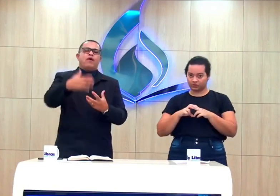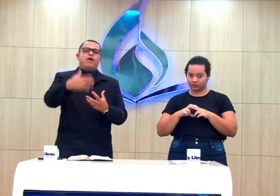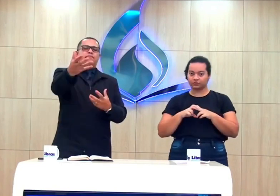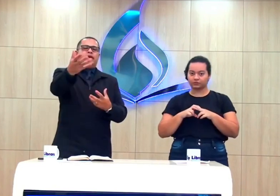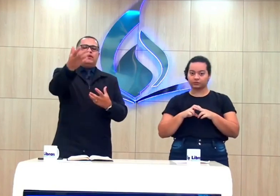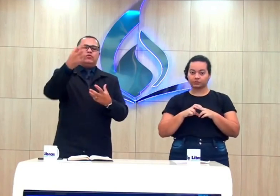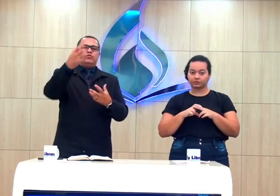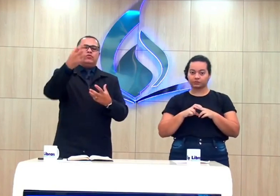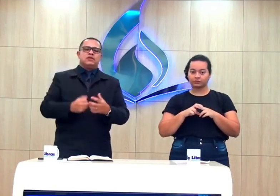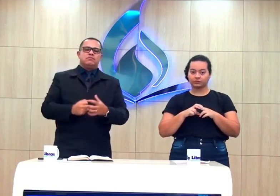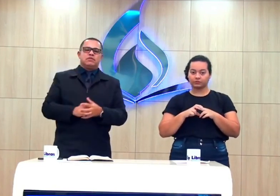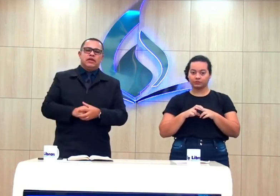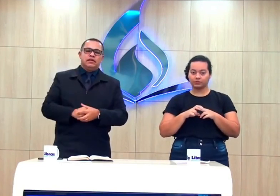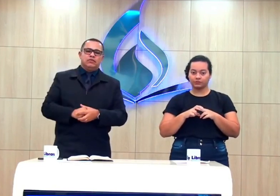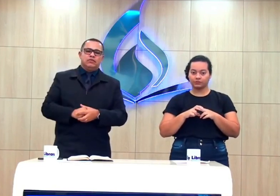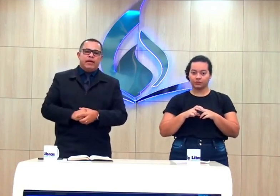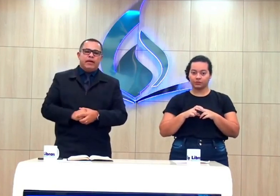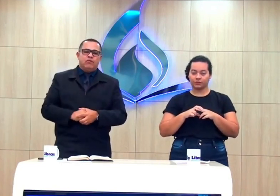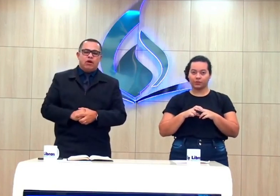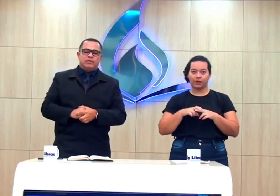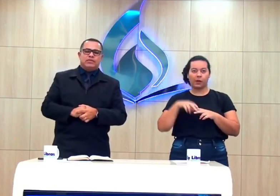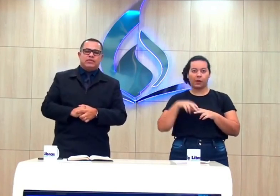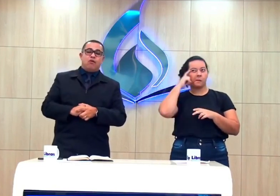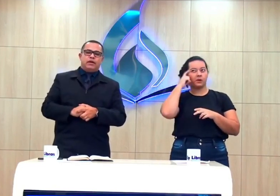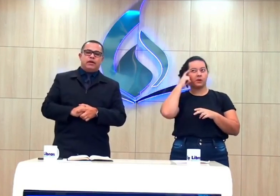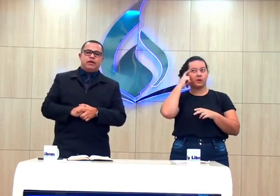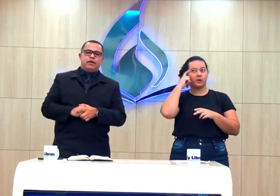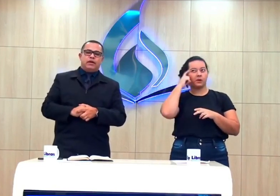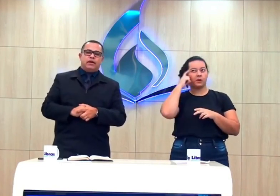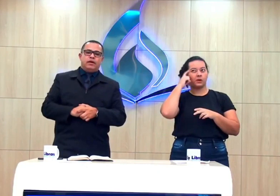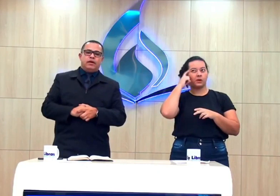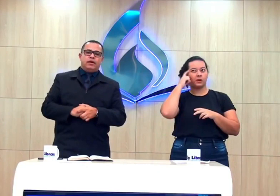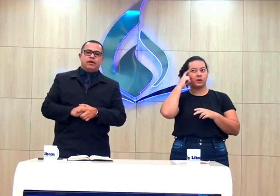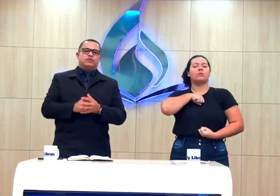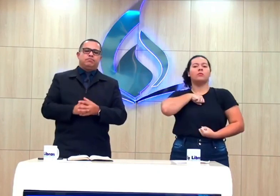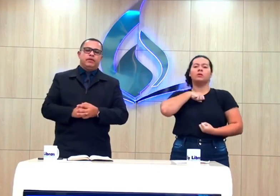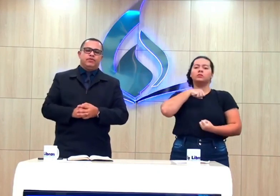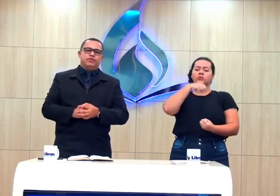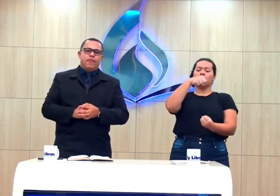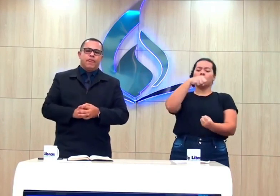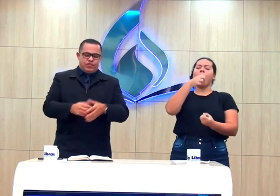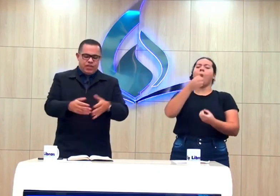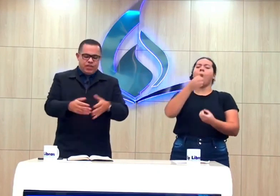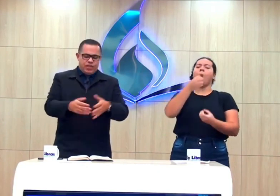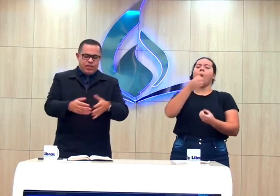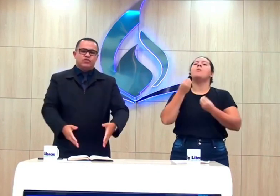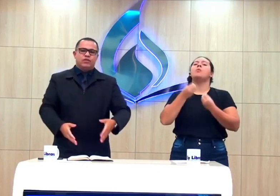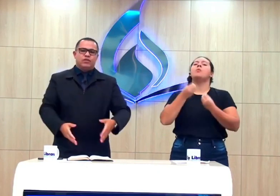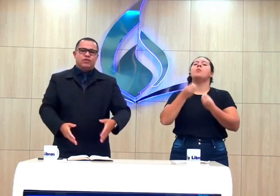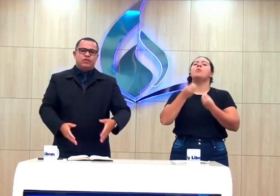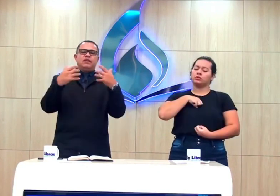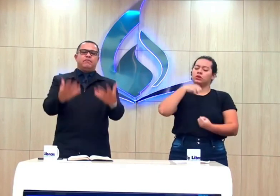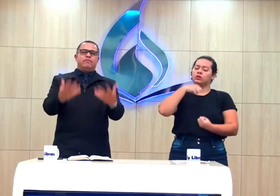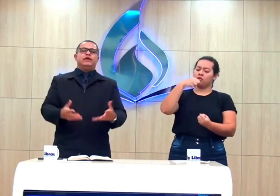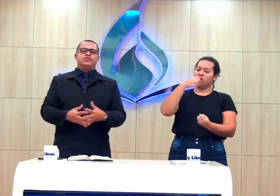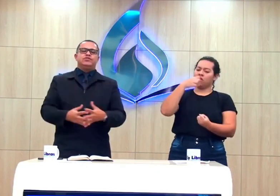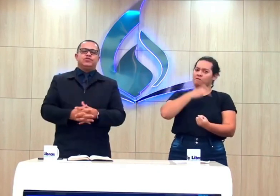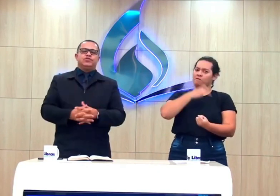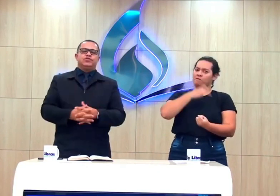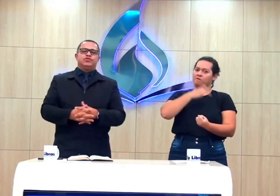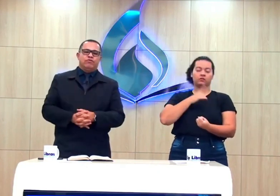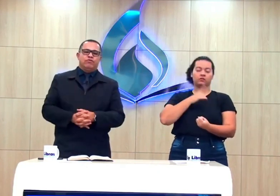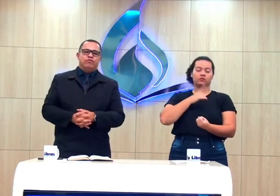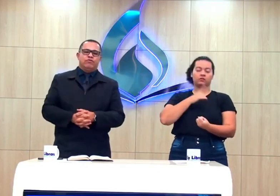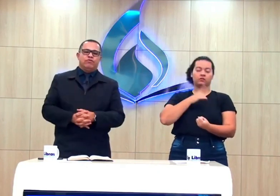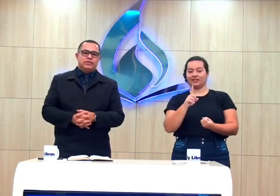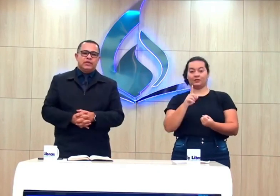Qual é o alimento que estamos dando para a nossa alma, para o nosso espírito? Se alimente da palavra, se alimente